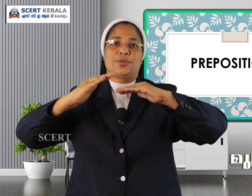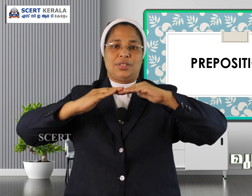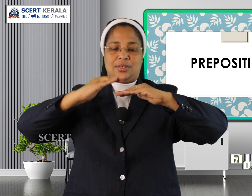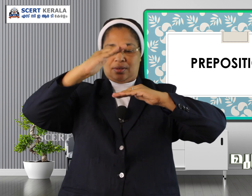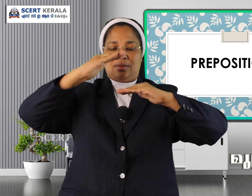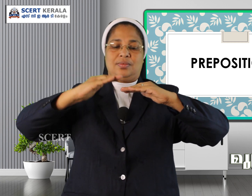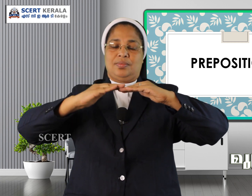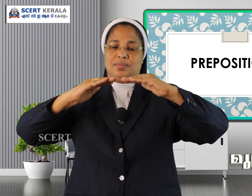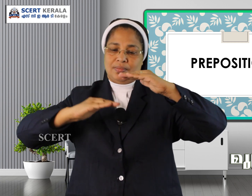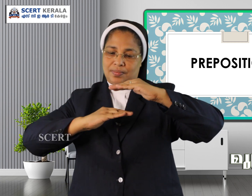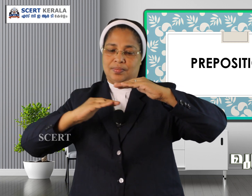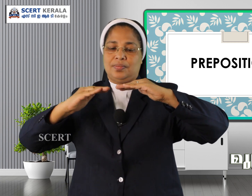പ്രിപ്പോസിഷൻ,